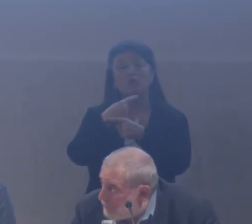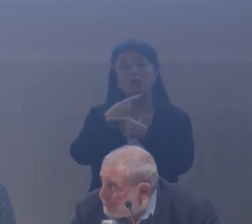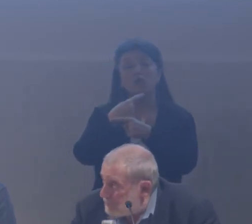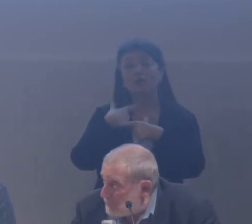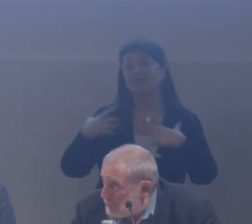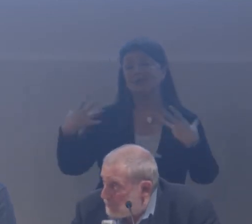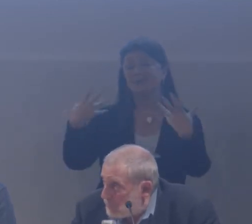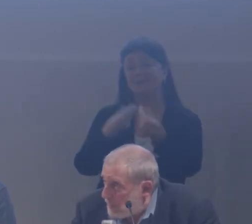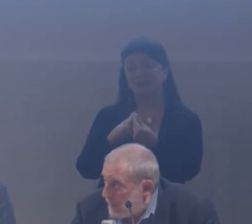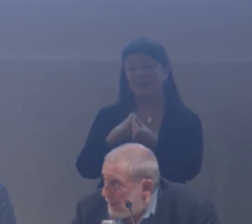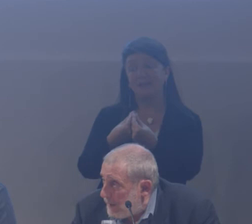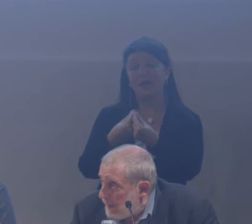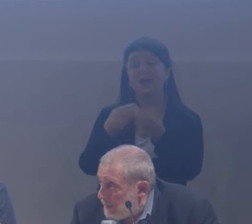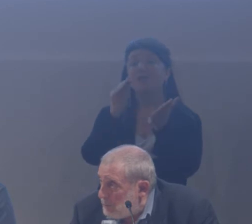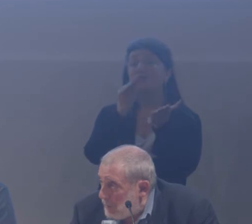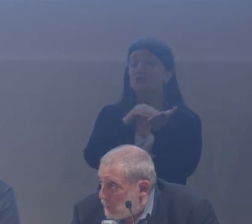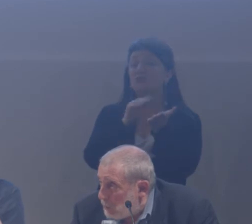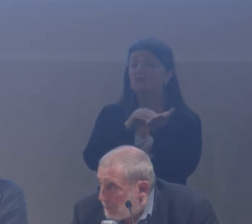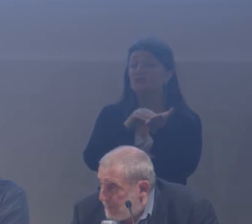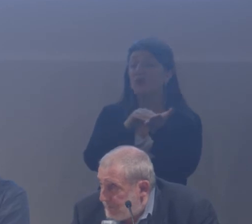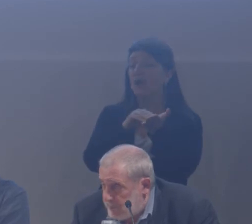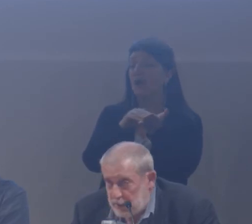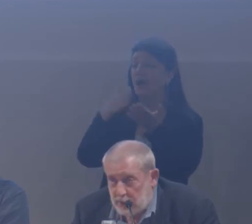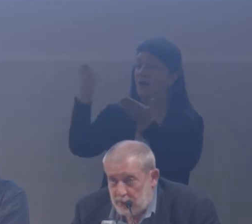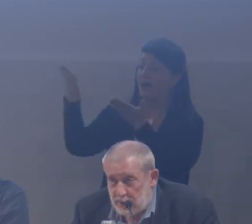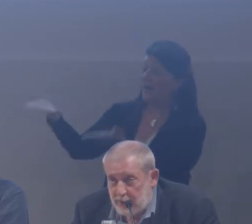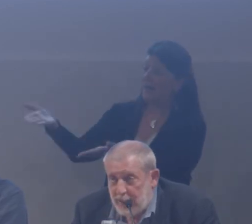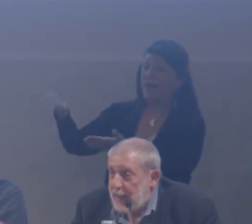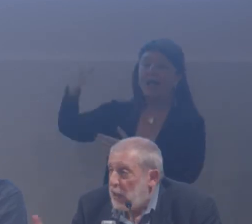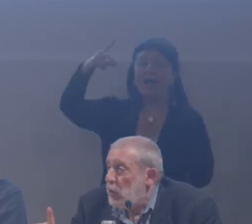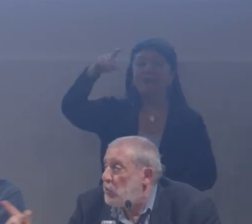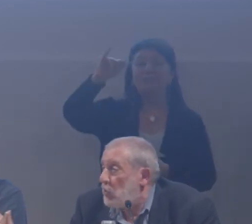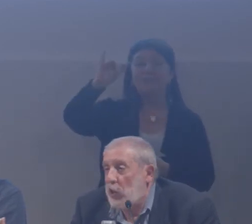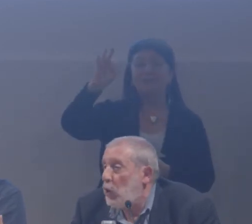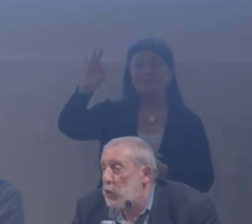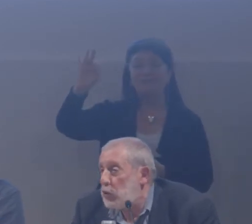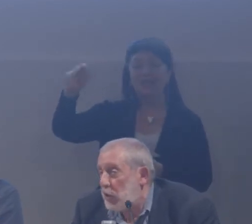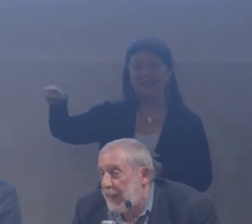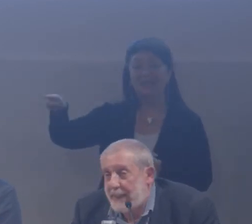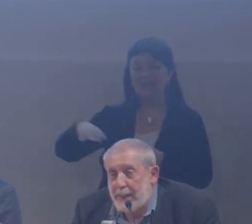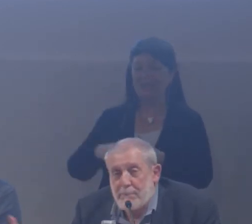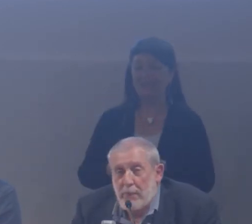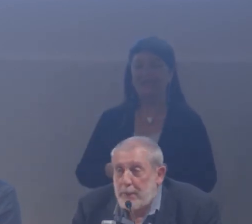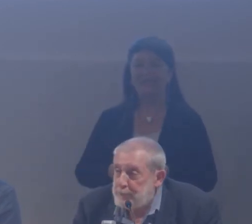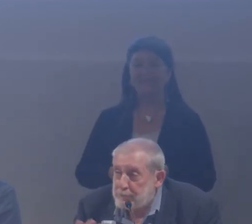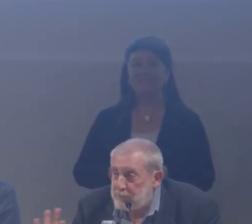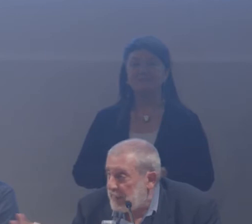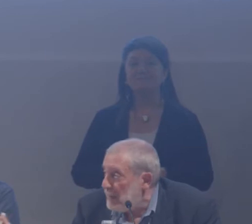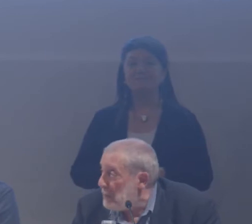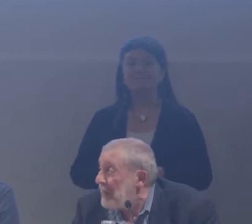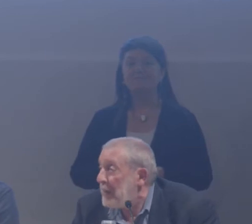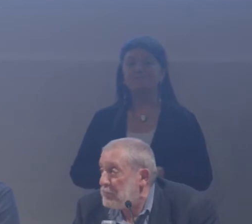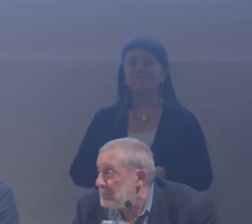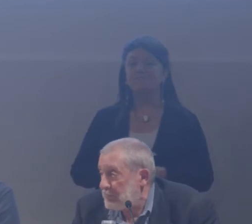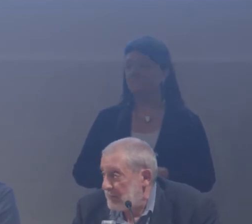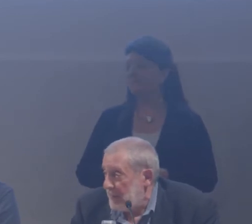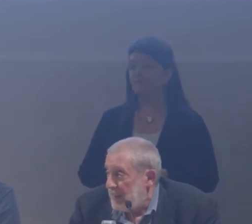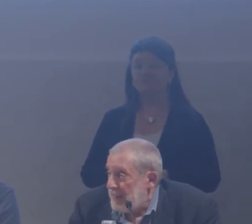noi c'è il mitico Piff. Non so se lo conoscete,